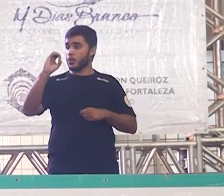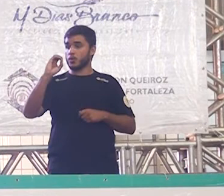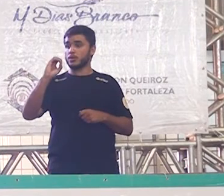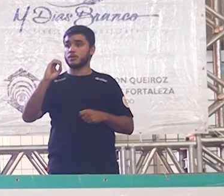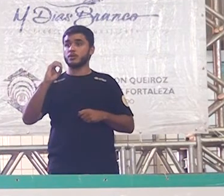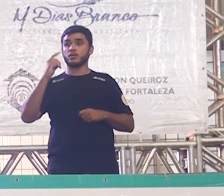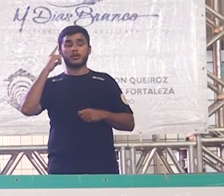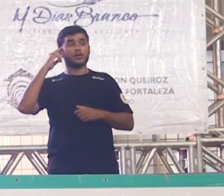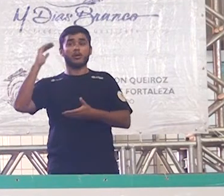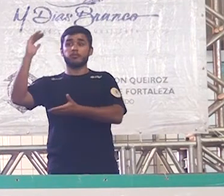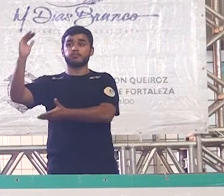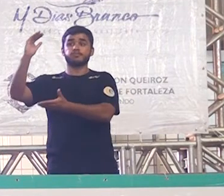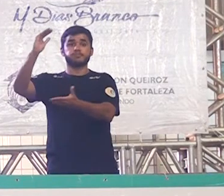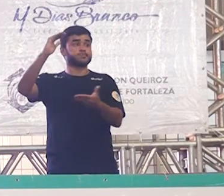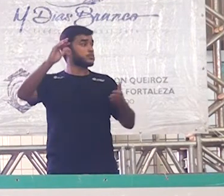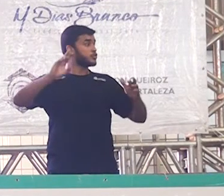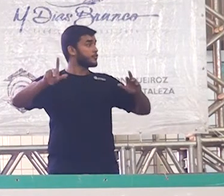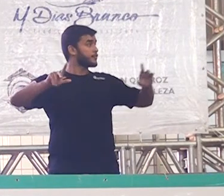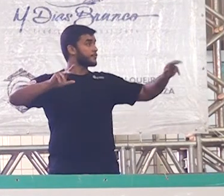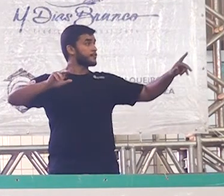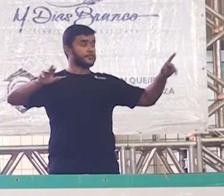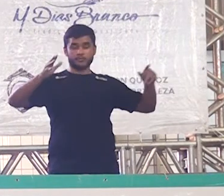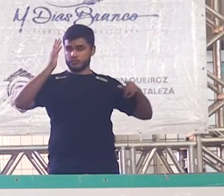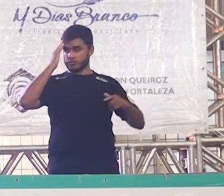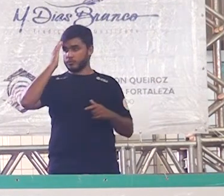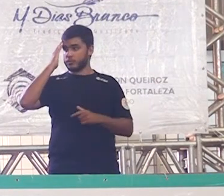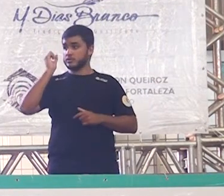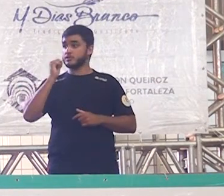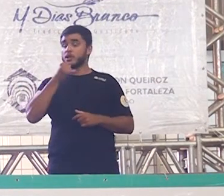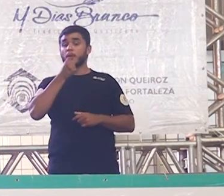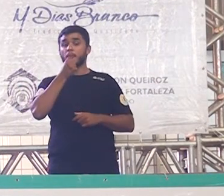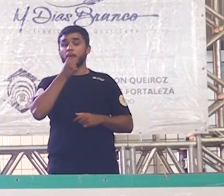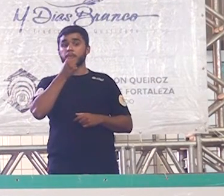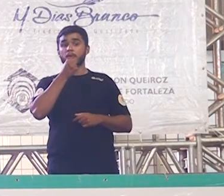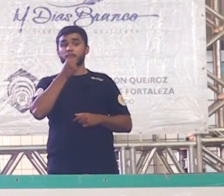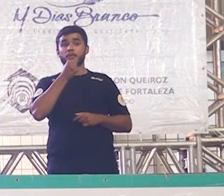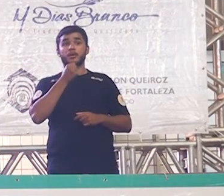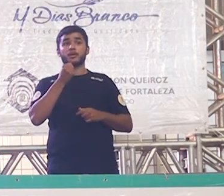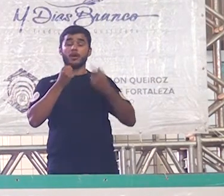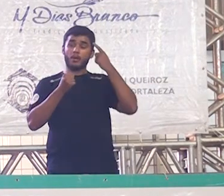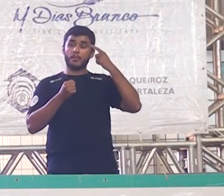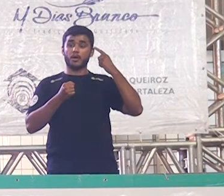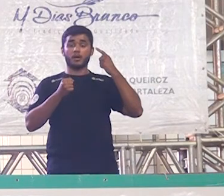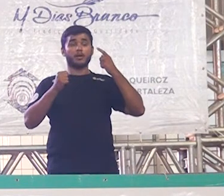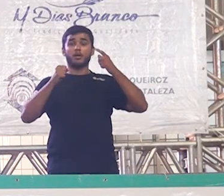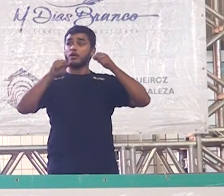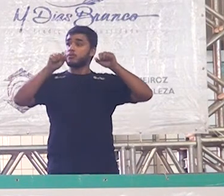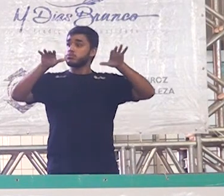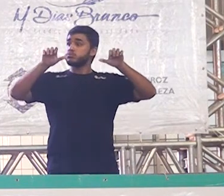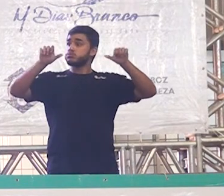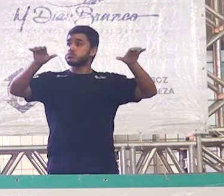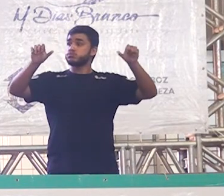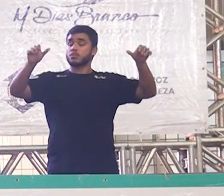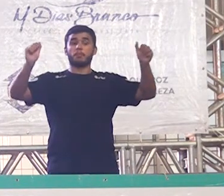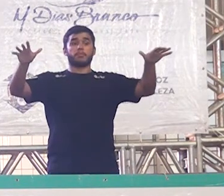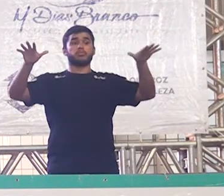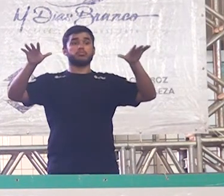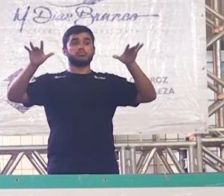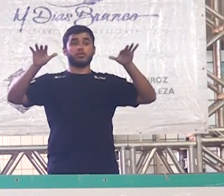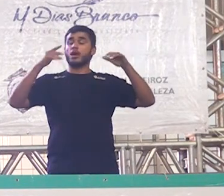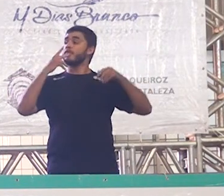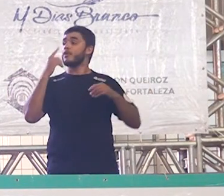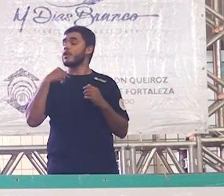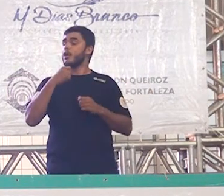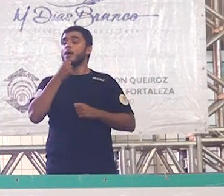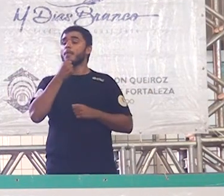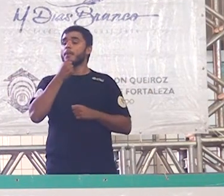tendo caixas de som a distâncias diferentes, e quando o som bate na estrutura, vem de caixas diferentes, você acaba